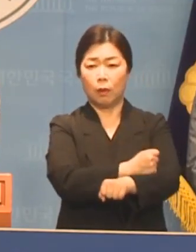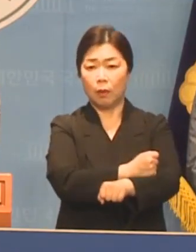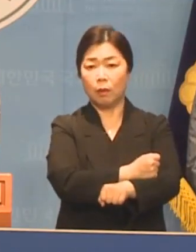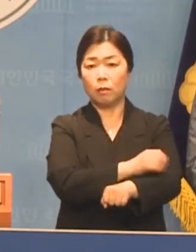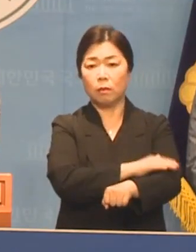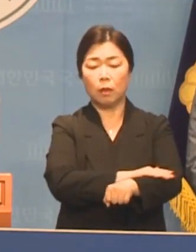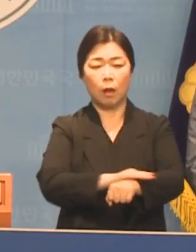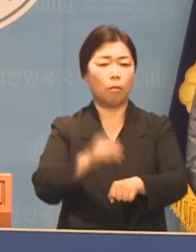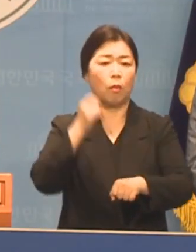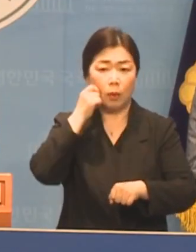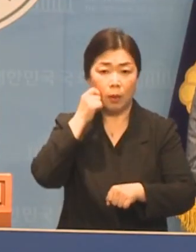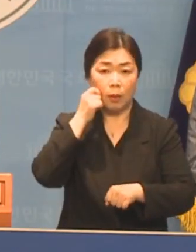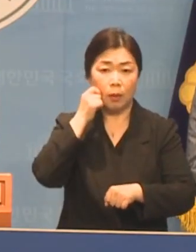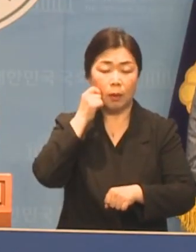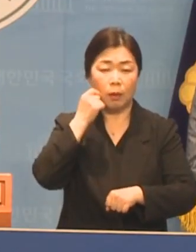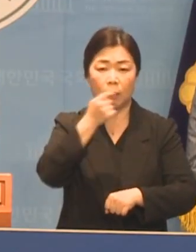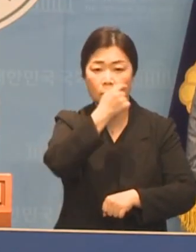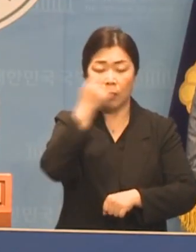잘 못 낸다는 것입니다.